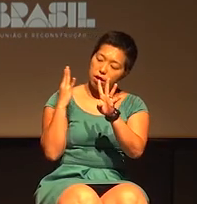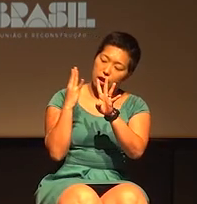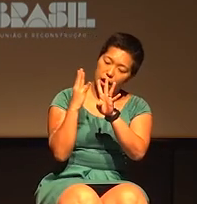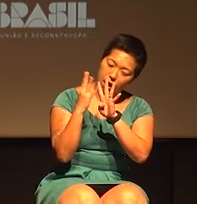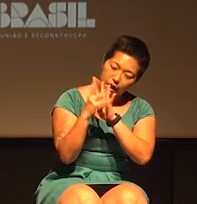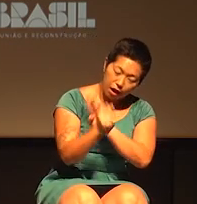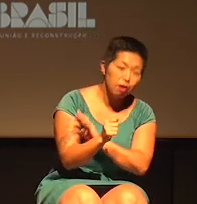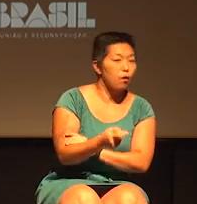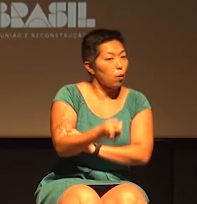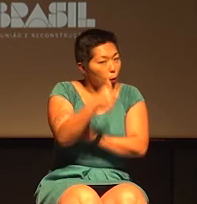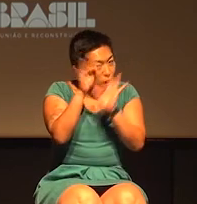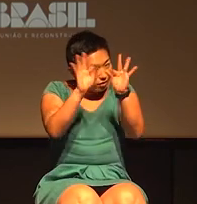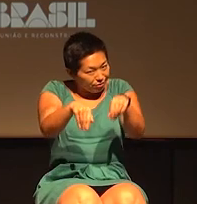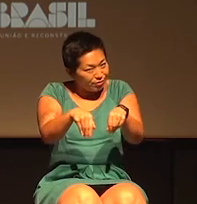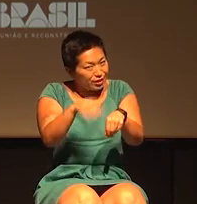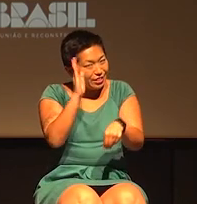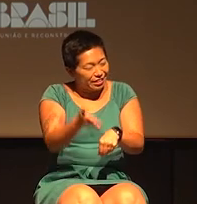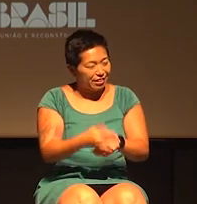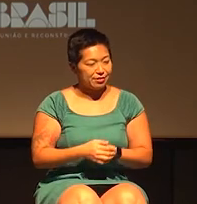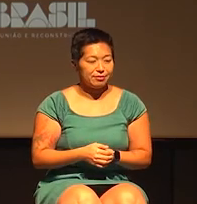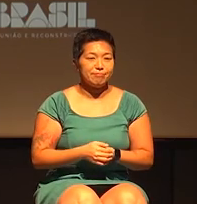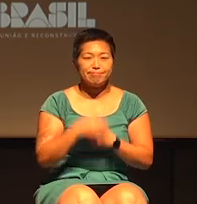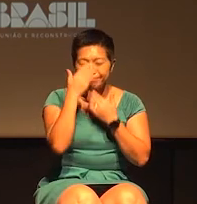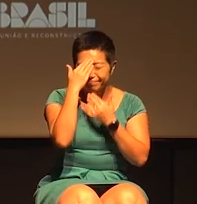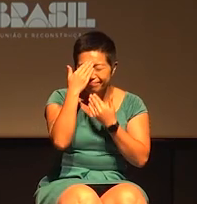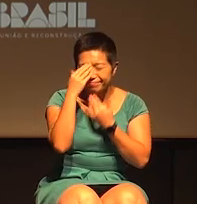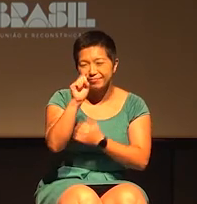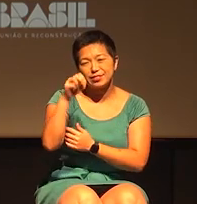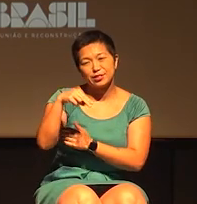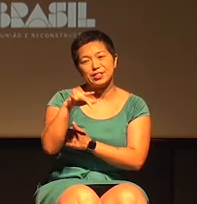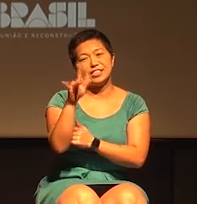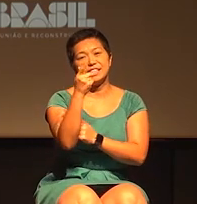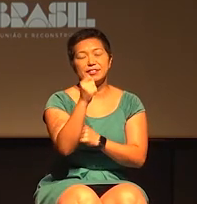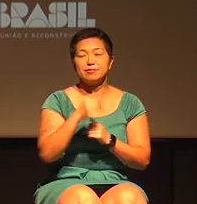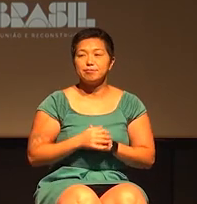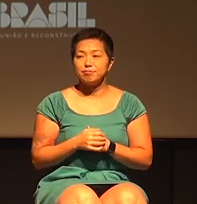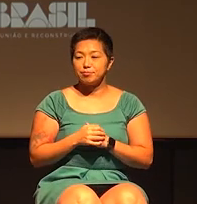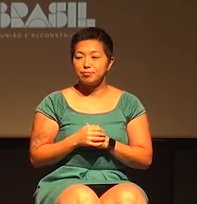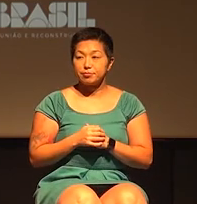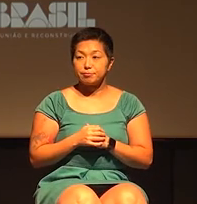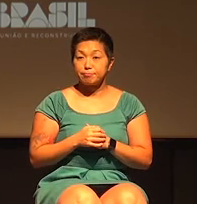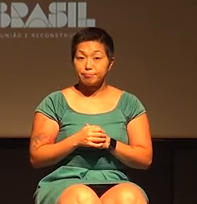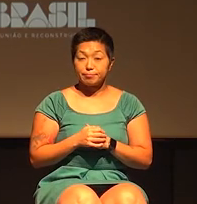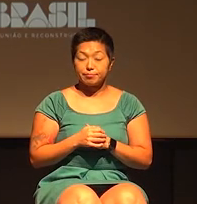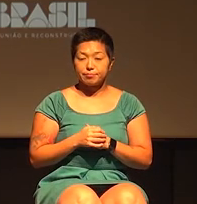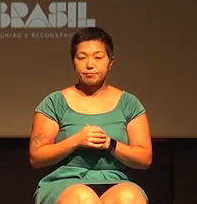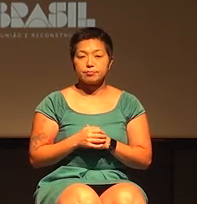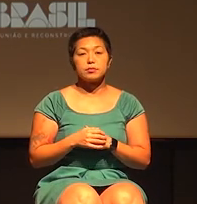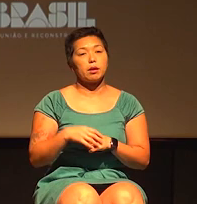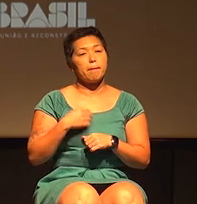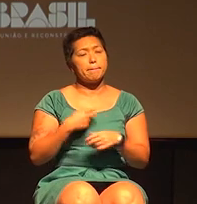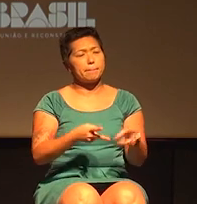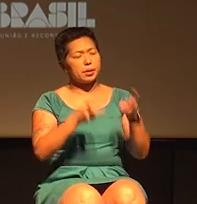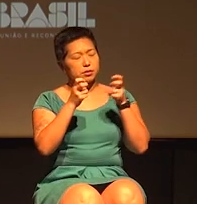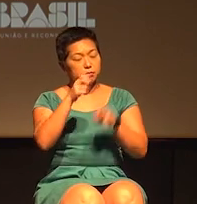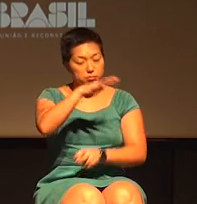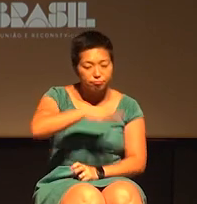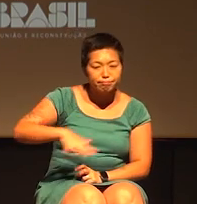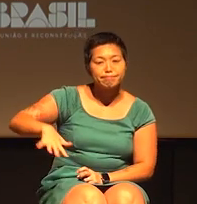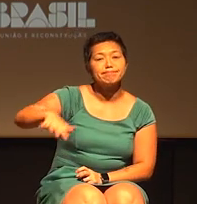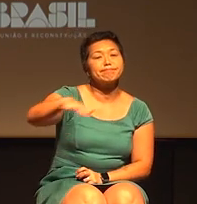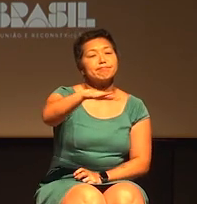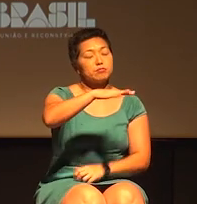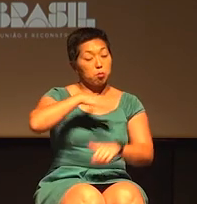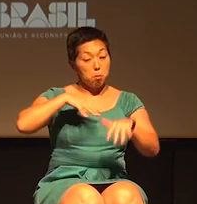tá chegando tá chegando obrigada tá todo mundo lá Obrigada s tá isso aí é o uma ver esse Panorama né Desse todos os